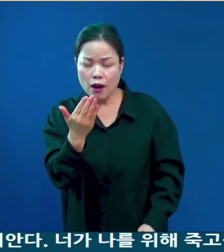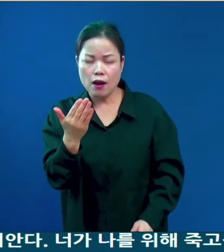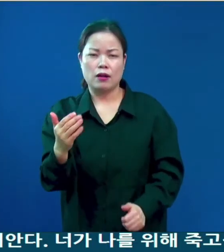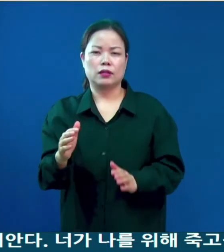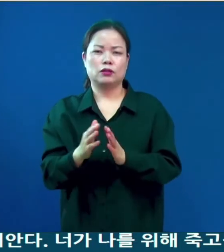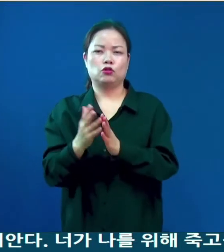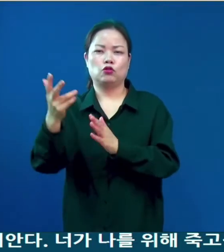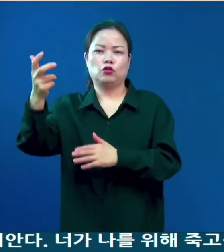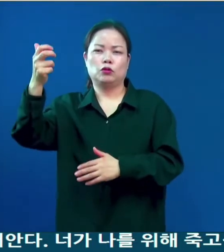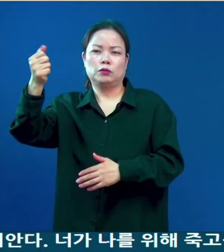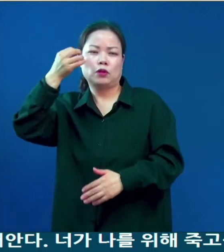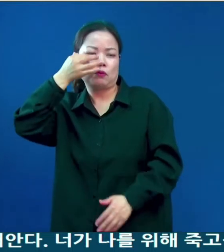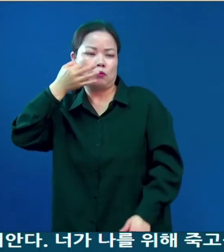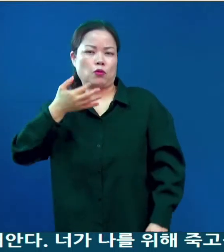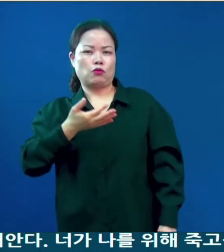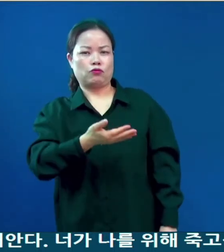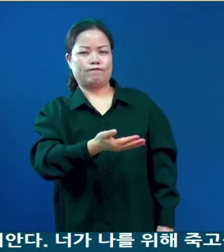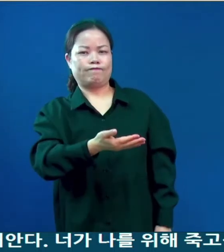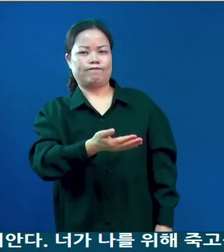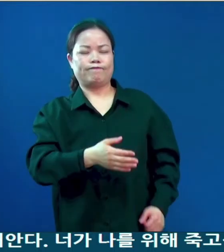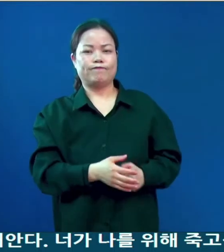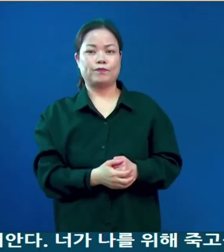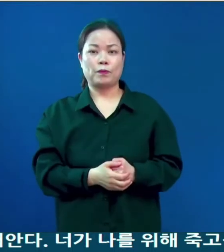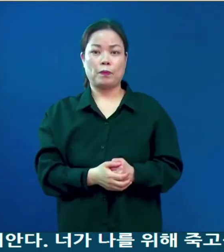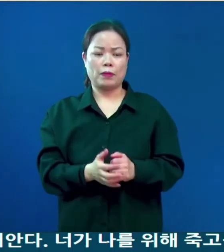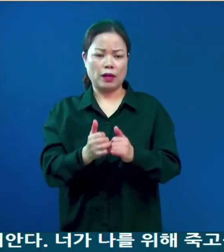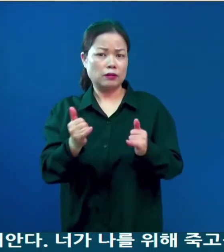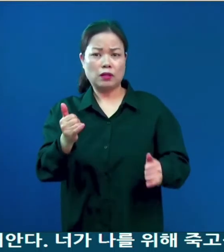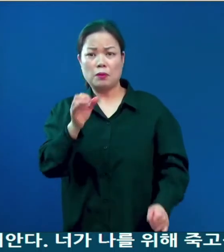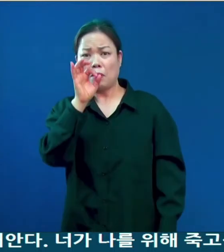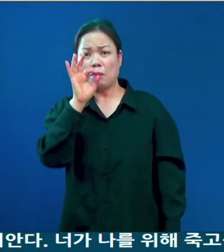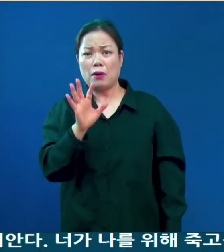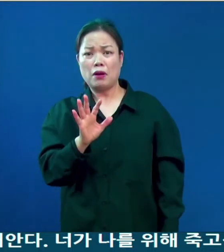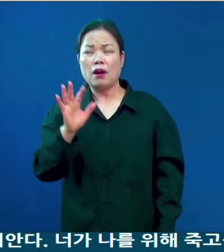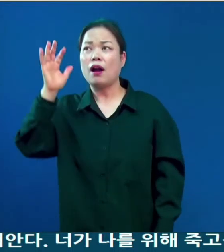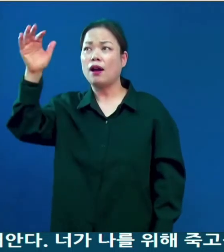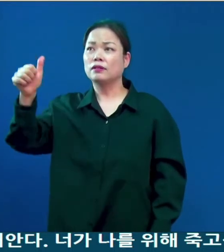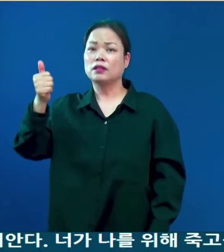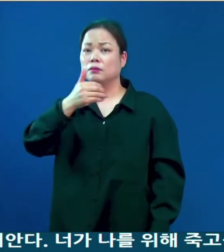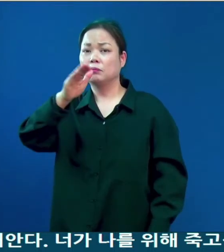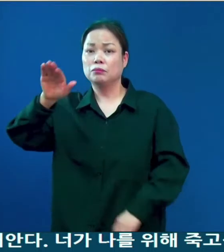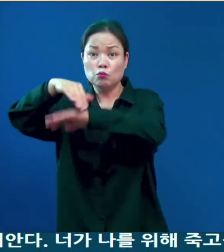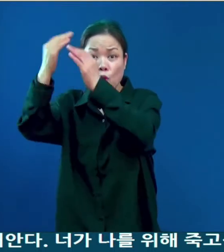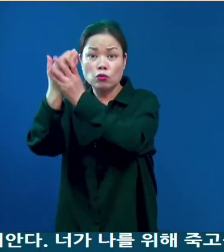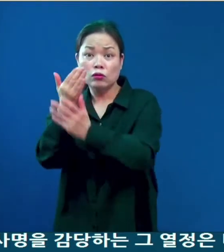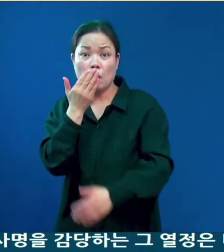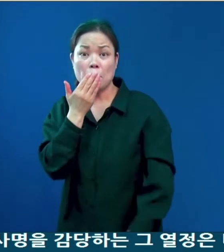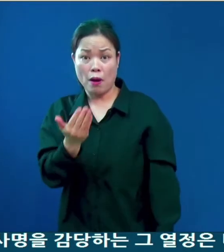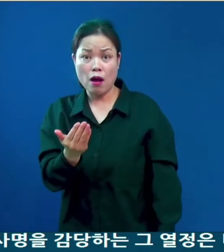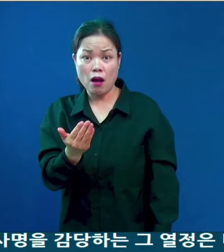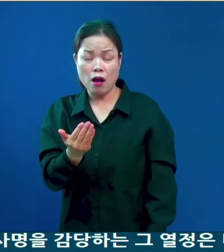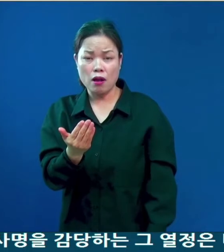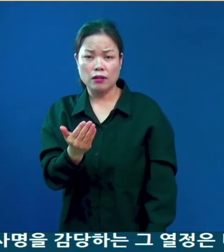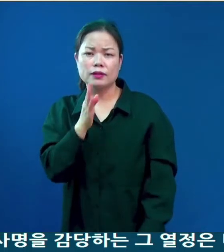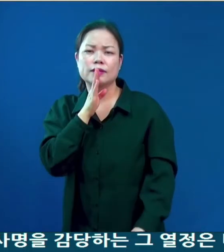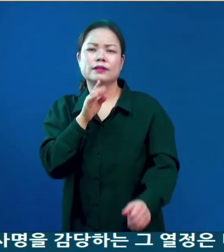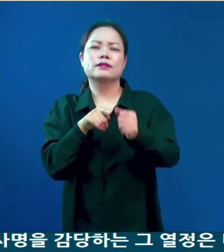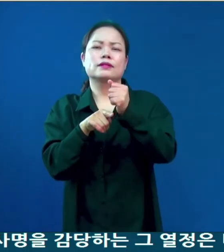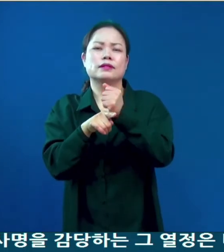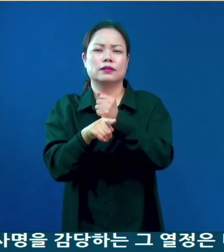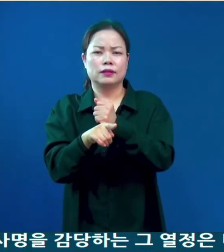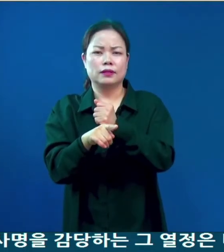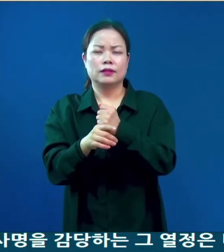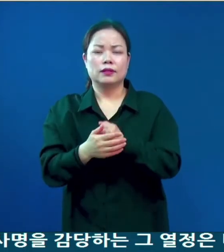온몸으로 주님이 보여주고 계시는 것이죠. 그래서 사람으로는 할 수 없을 때 하나님으로서는 다 하실 수 있느니라. 이 부분을, 이 진리를